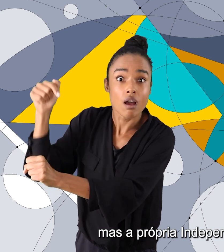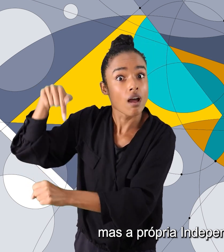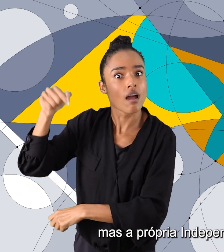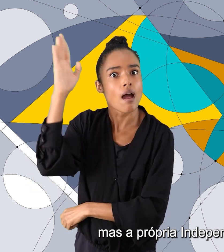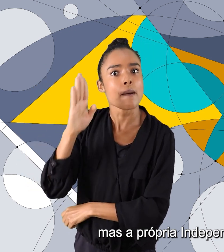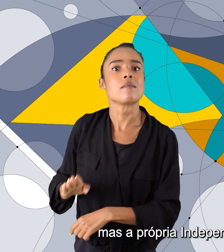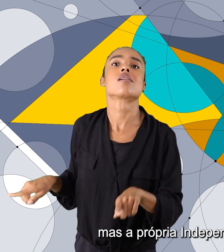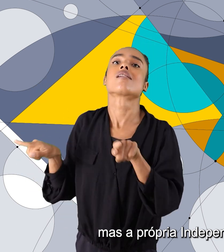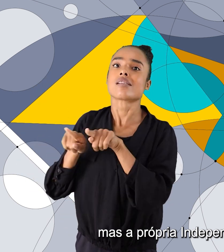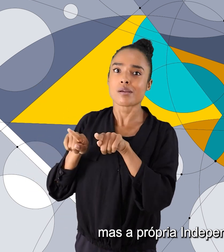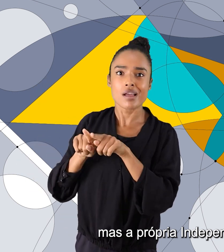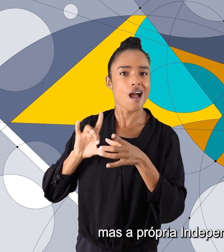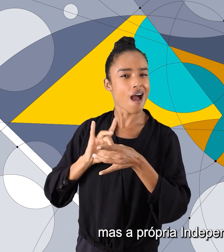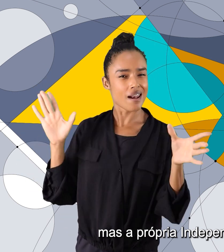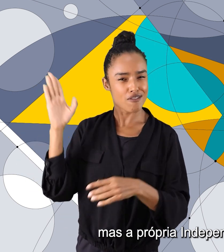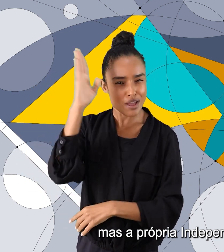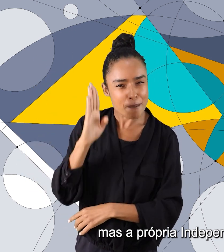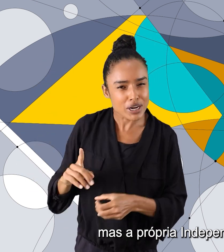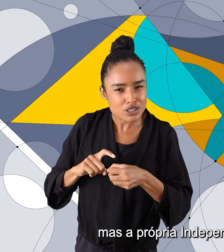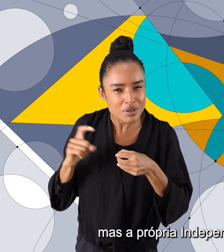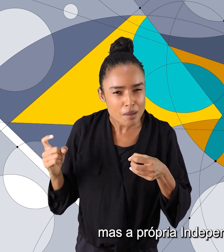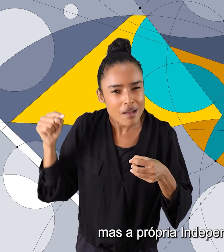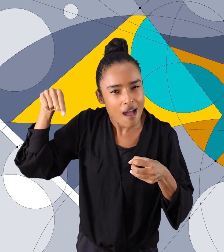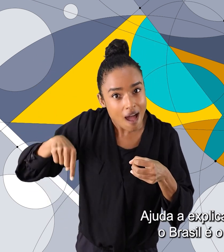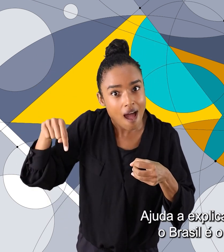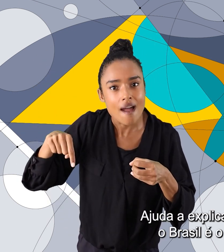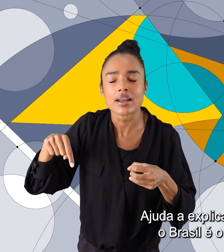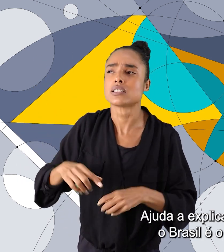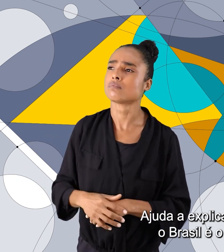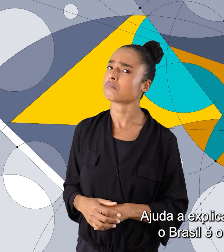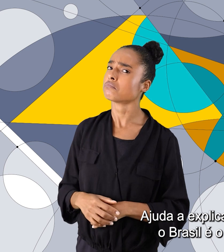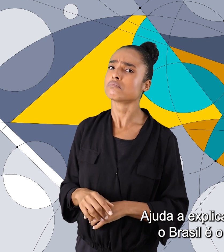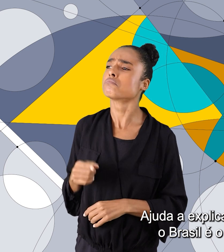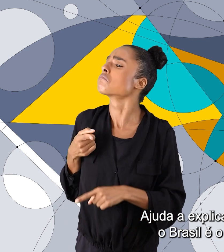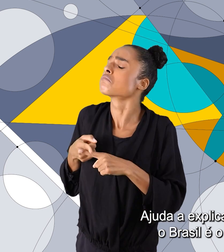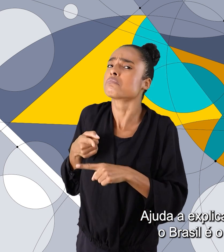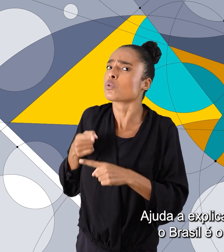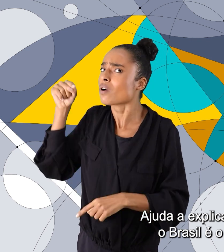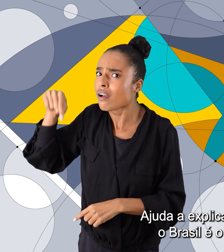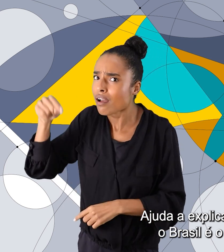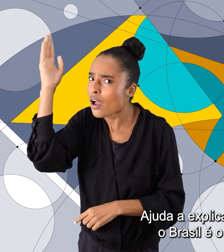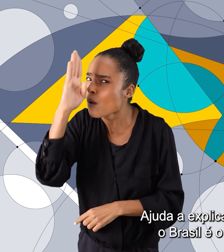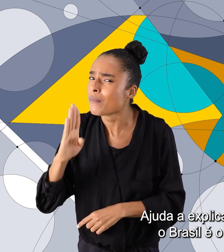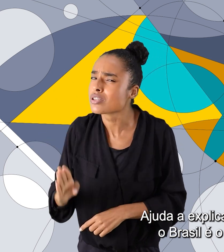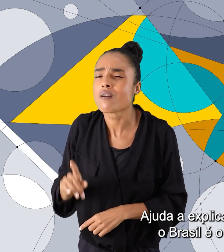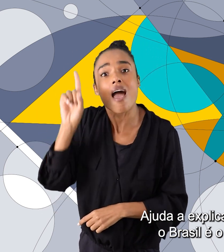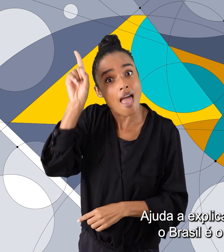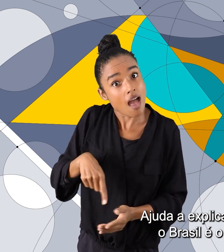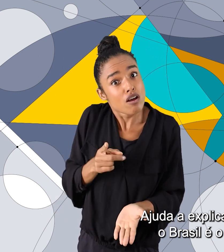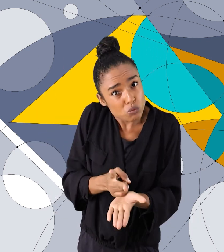própria independência do Brasil. Ajuda a explicar por que o Brasil é o